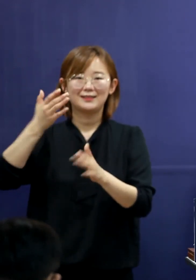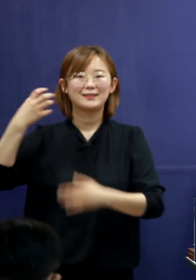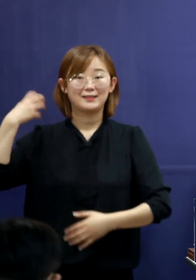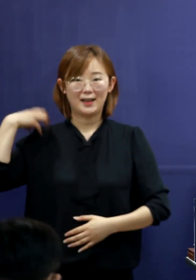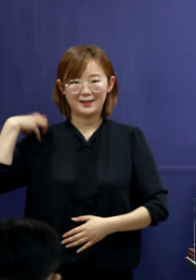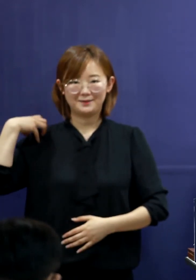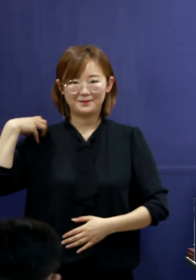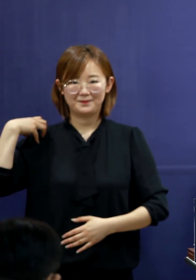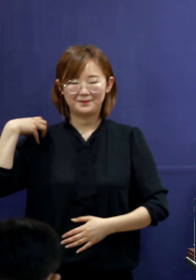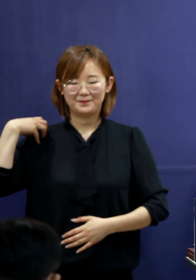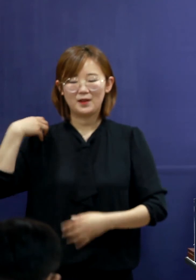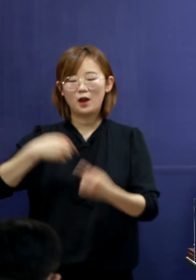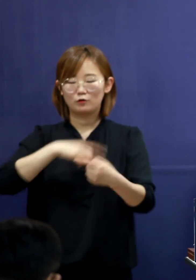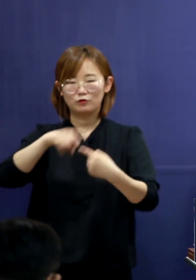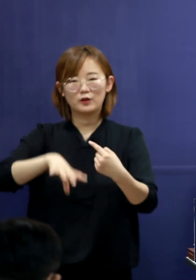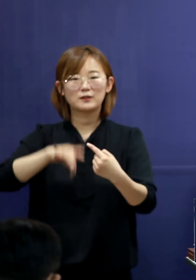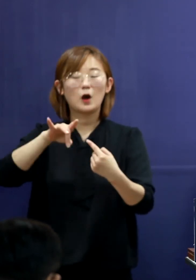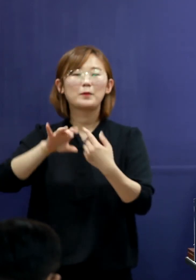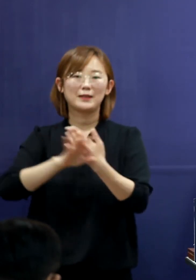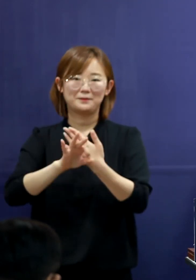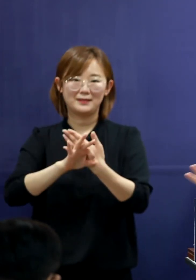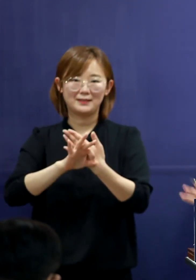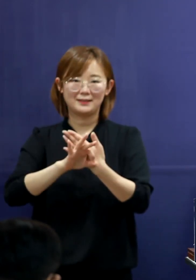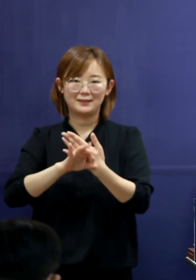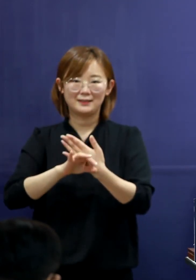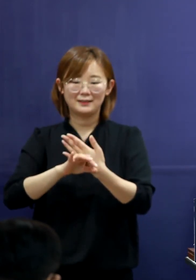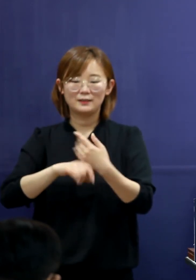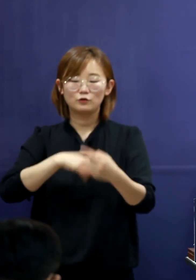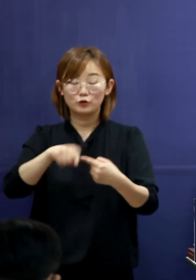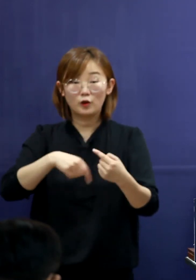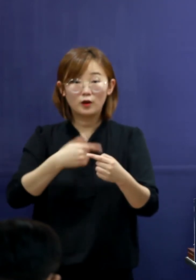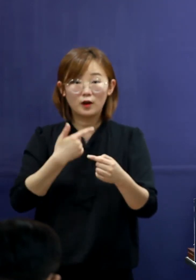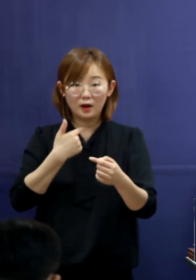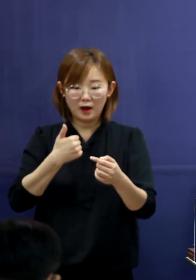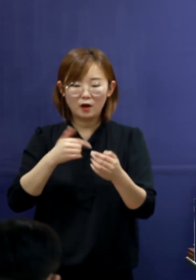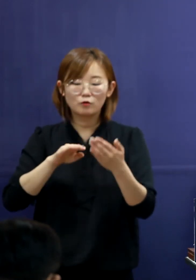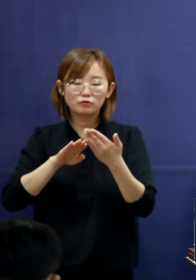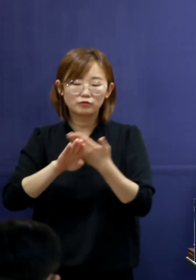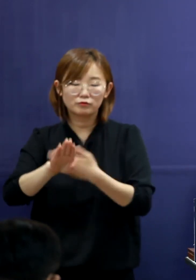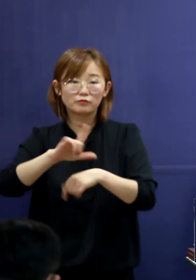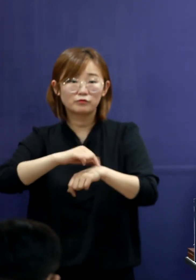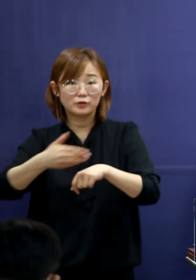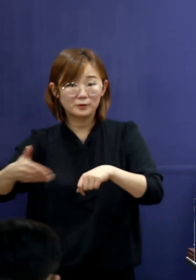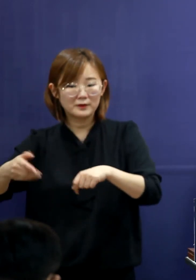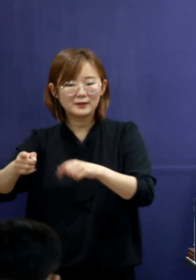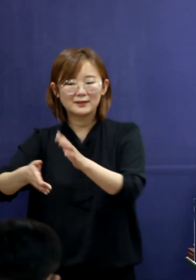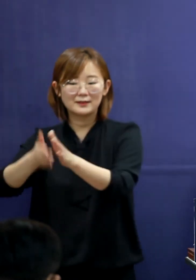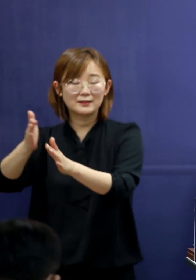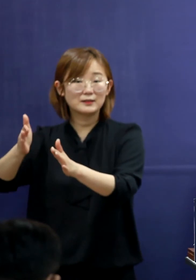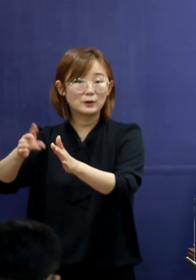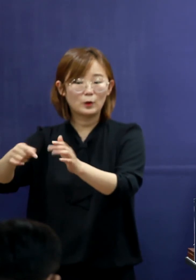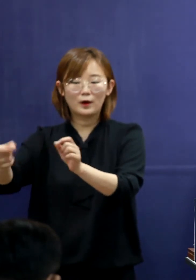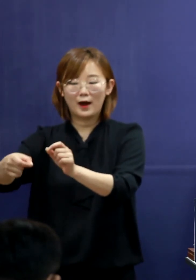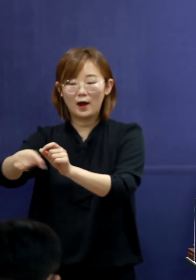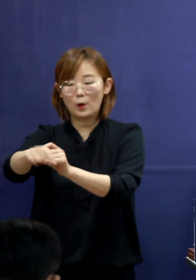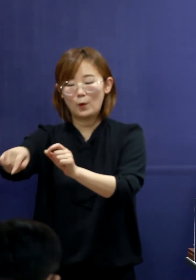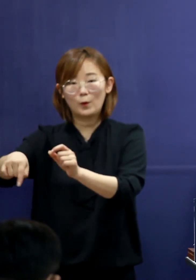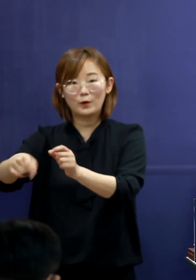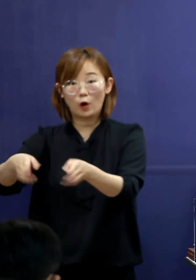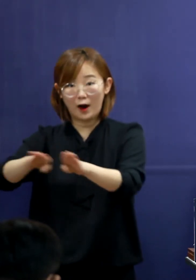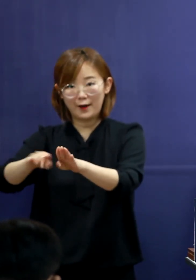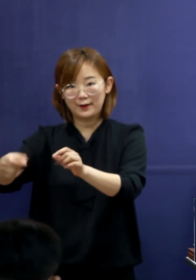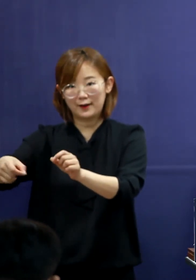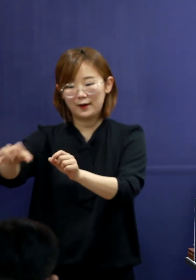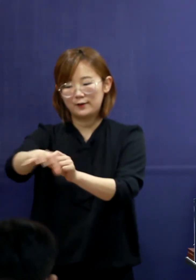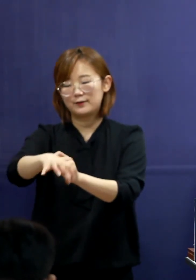시에서 책임지고 운영을 하는 것으로 하고 나중에 좀 주민들이 준비가 되면은 주민들에게 운영을 맡기는 것도